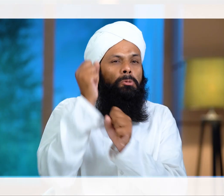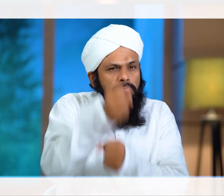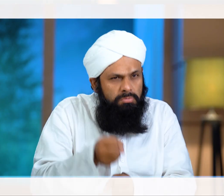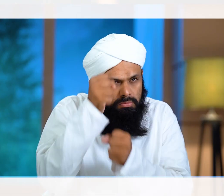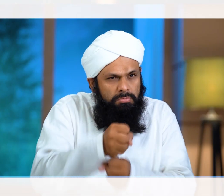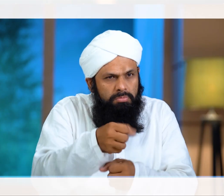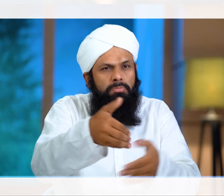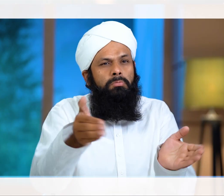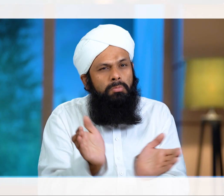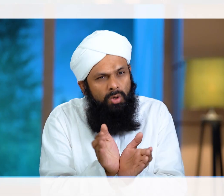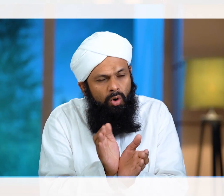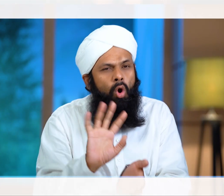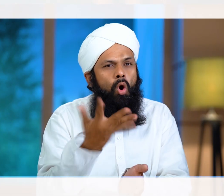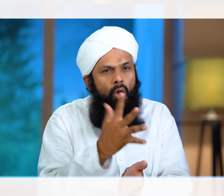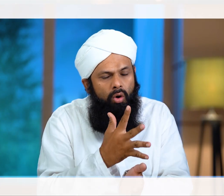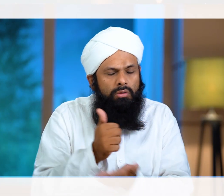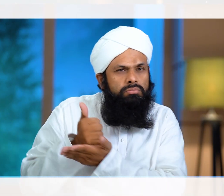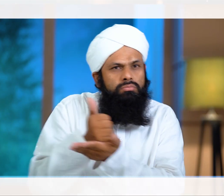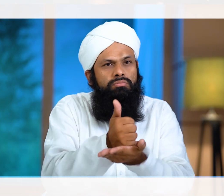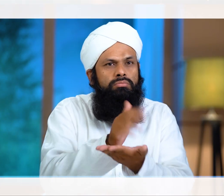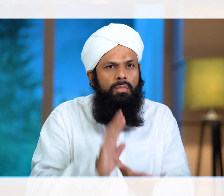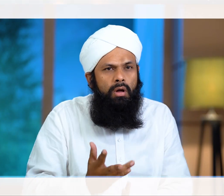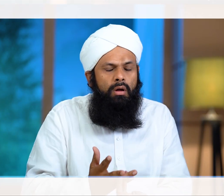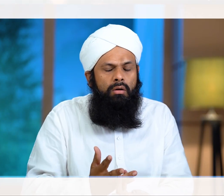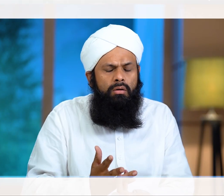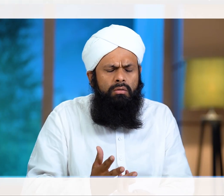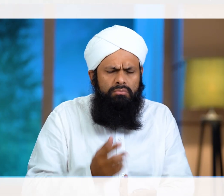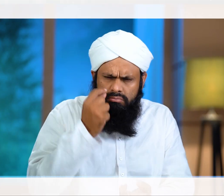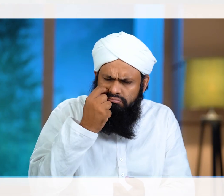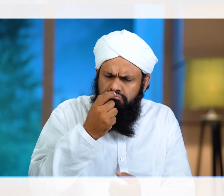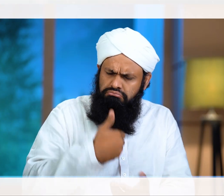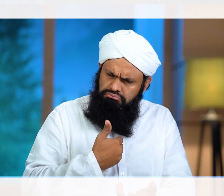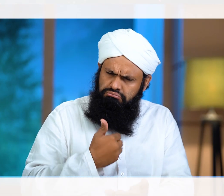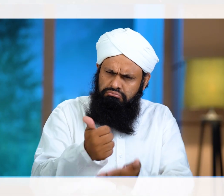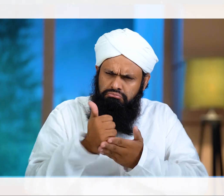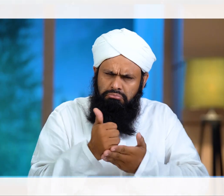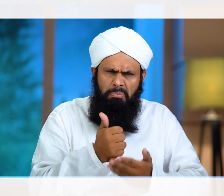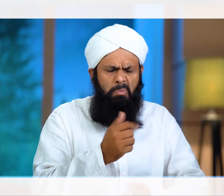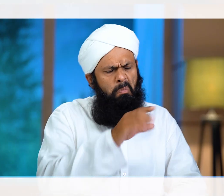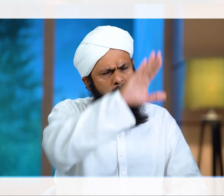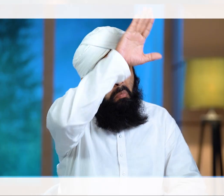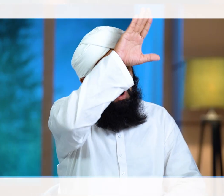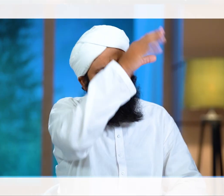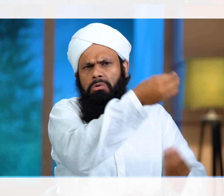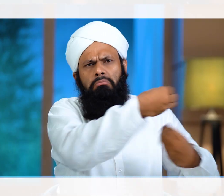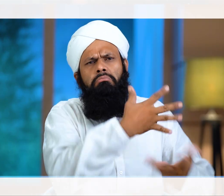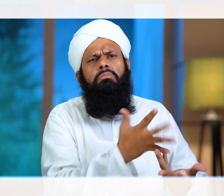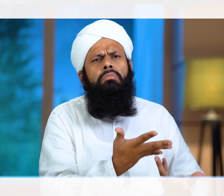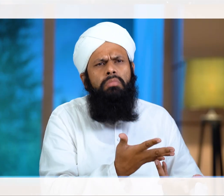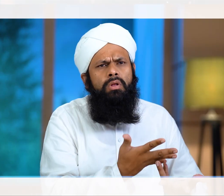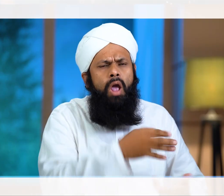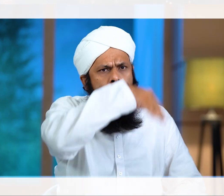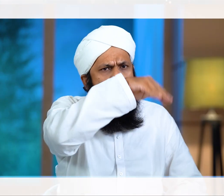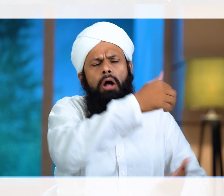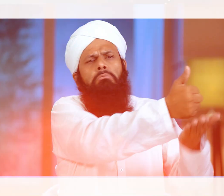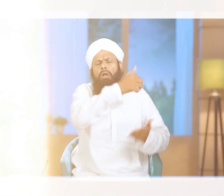کو کچھ کھیتی باڑی کا سامان دے دیا گیا، کچھ ہل وغیرہ اور اس طرح کی چند چیزیں دے دی گئیں. اگلا کہتا